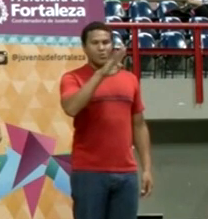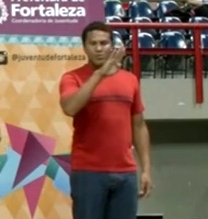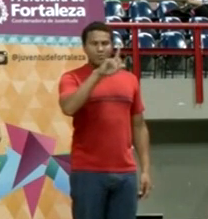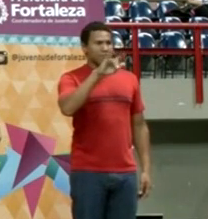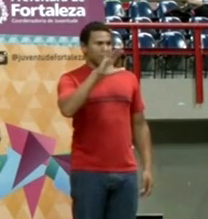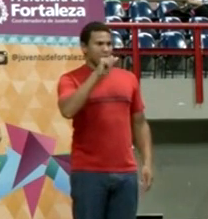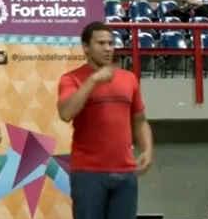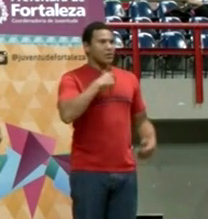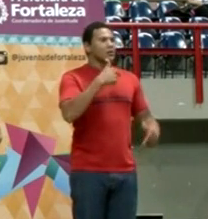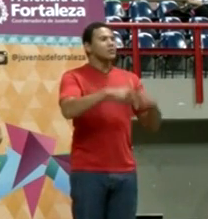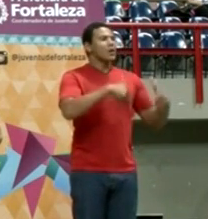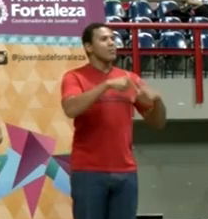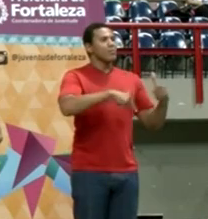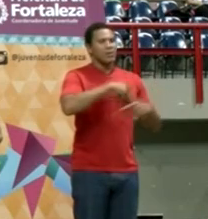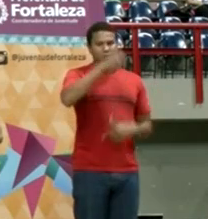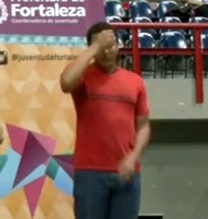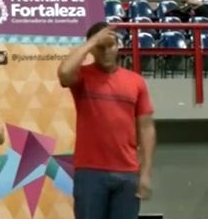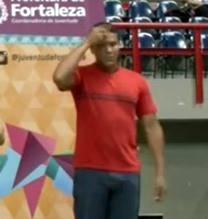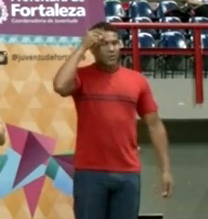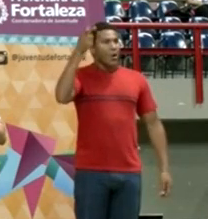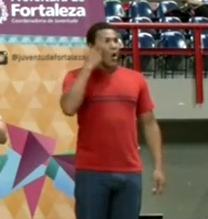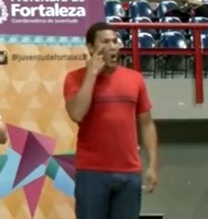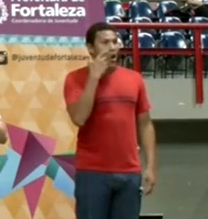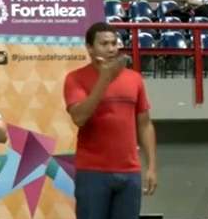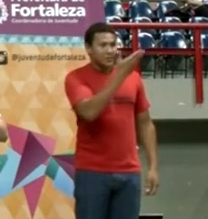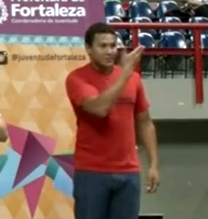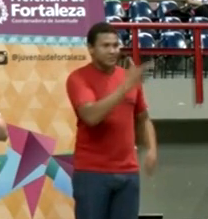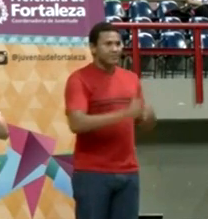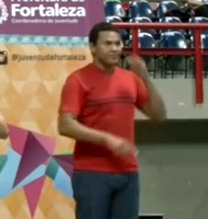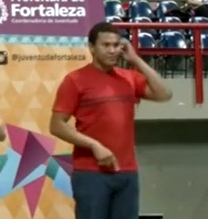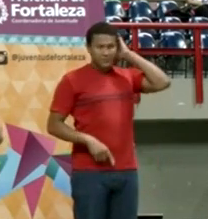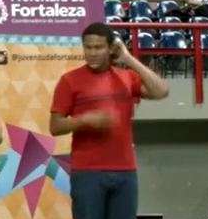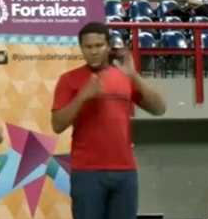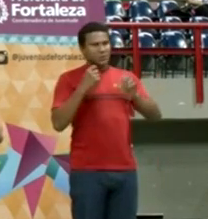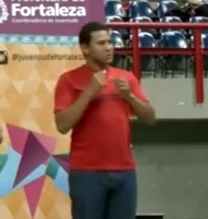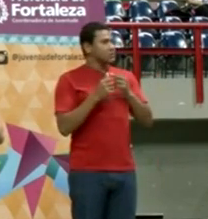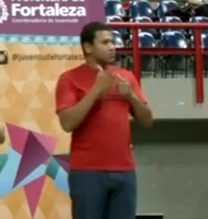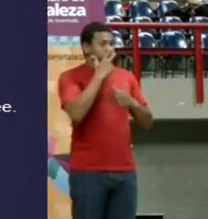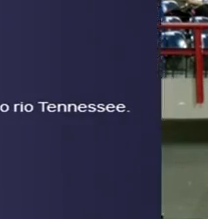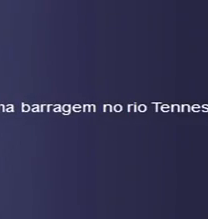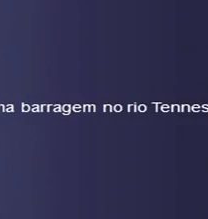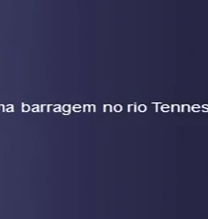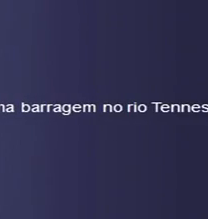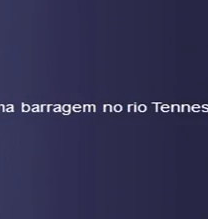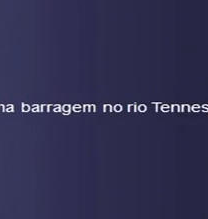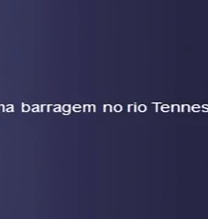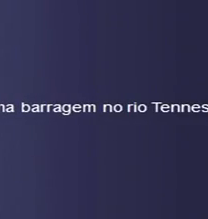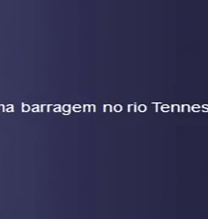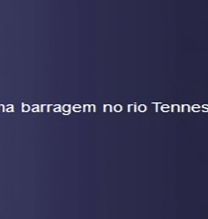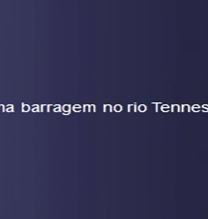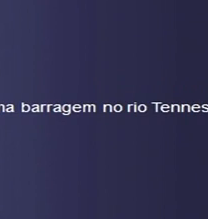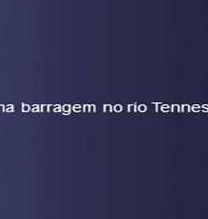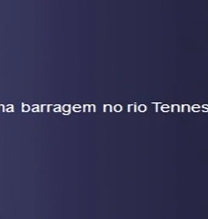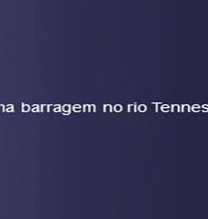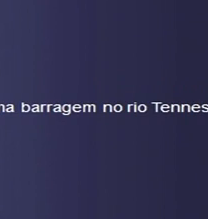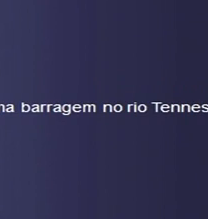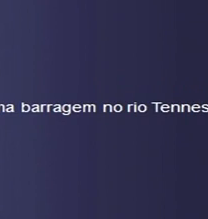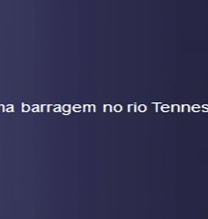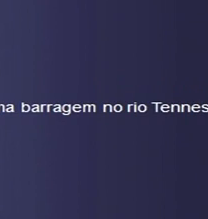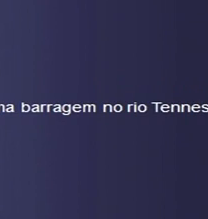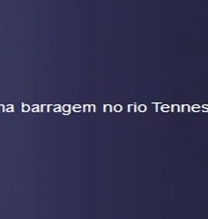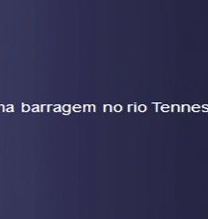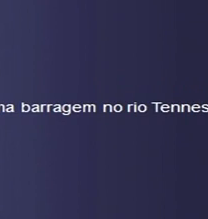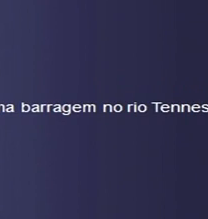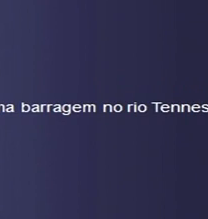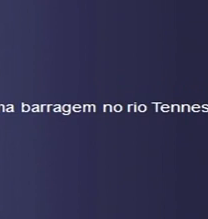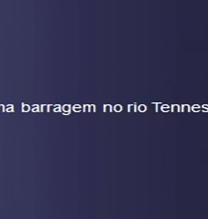se marcaram de fazer essas obras aqui, ó. As obras gigantescas. Por que a obra era imensa? Porque ocupam a mão